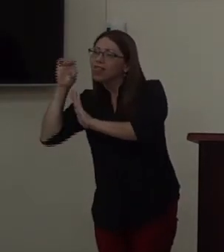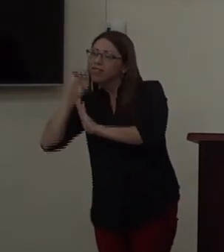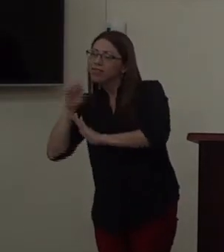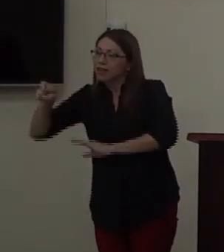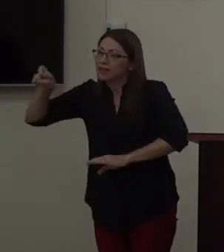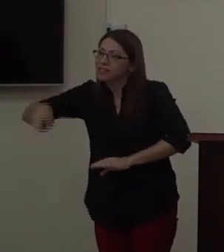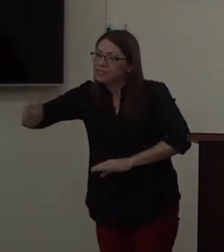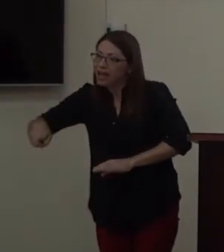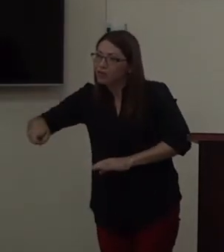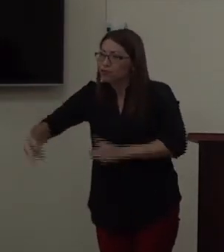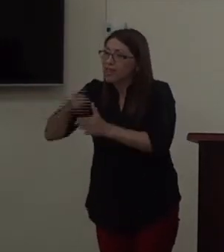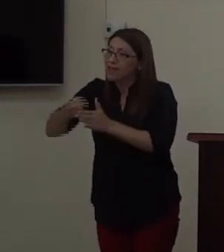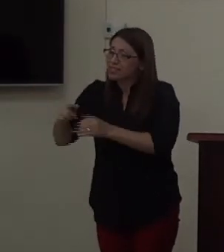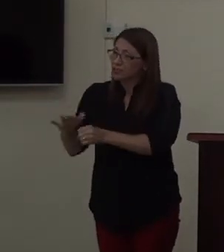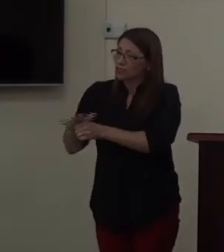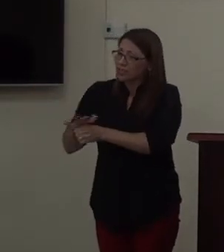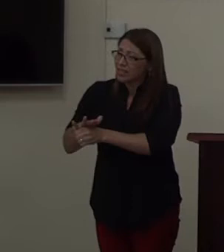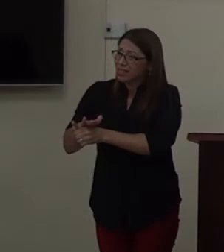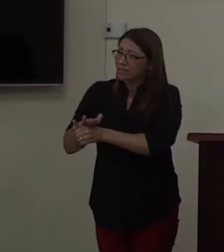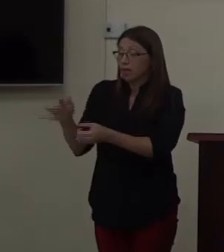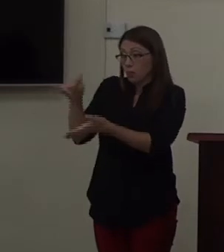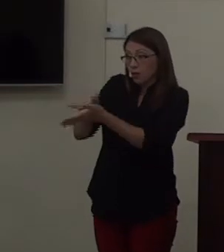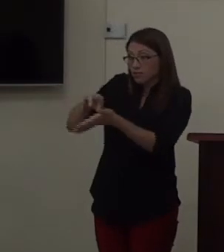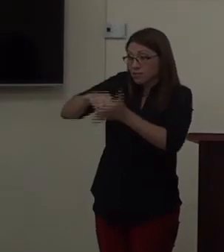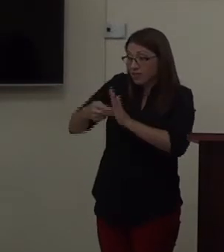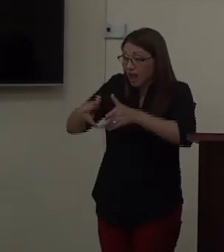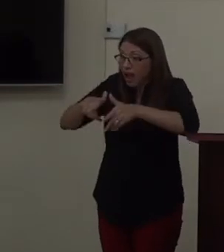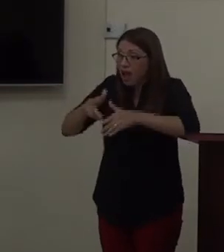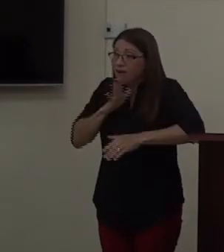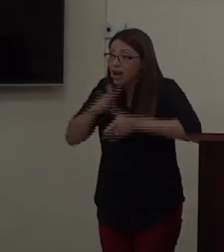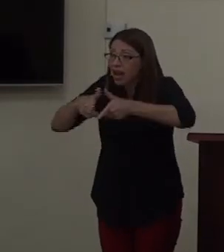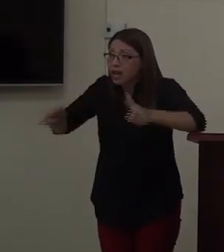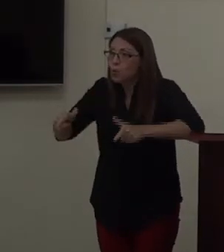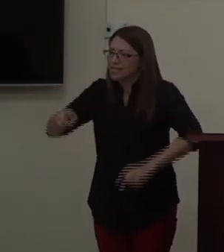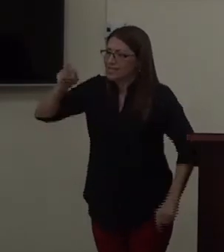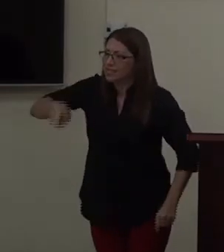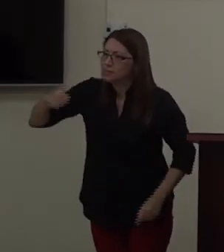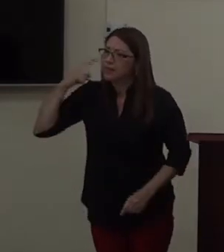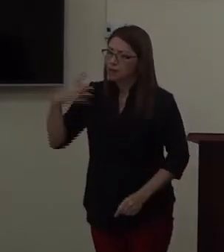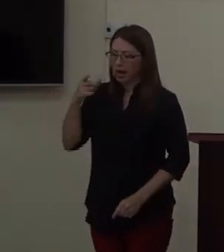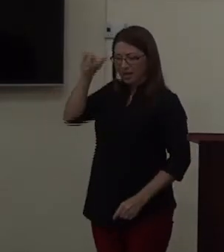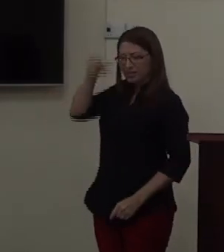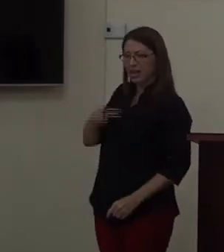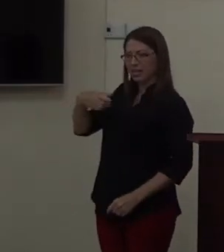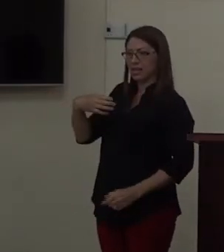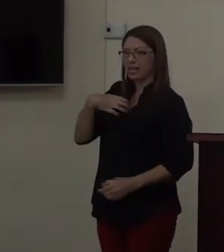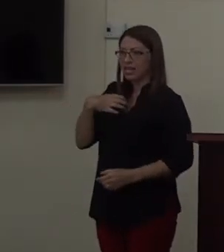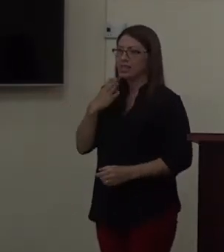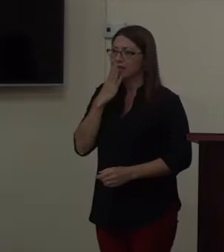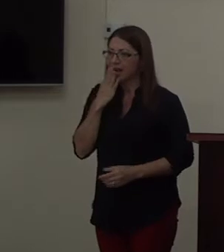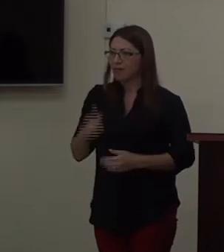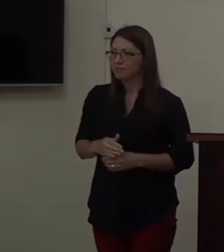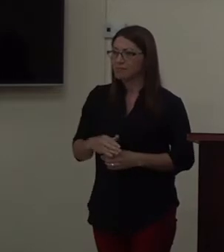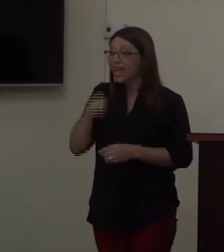necesario y a veces hasta suficiente, y por lo tanto que hablar la lengua es indispensable para ser indígena. Y en esta lucha, por ejemplo, estamos